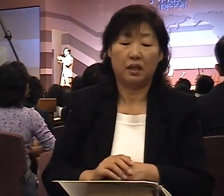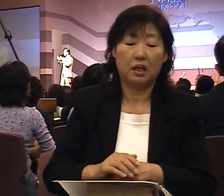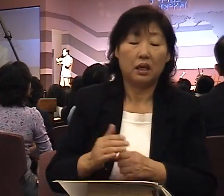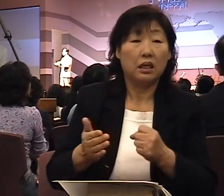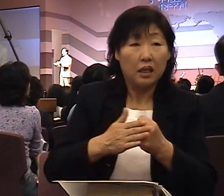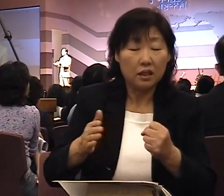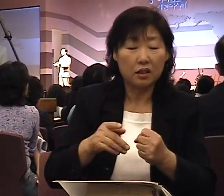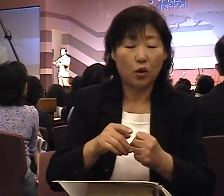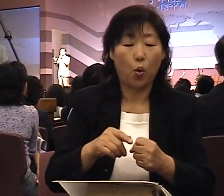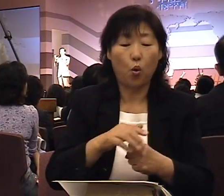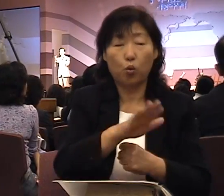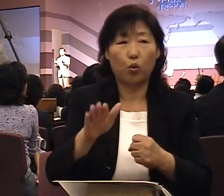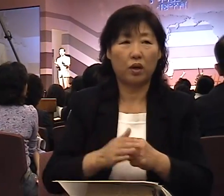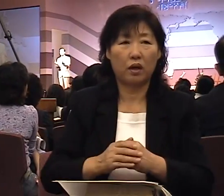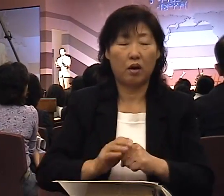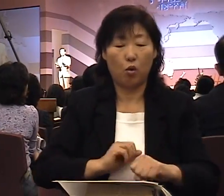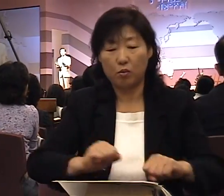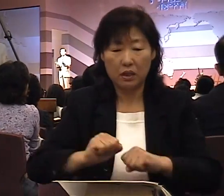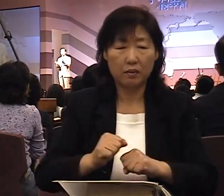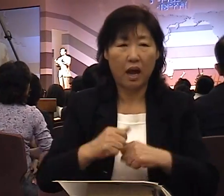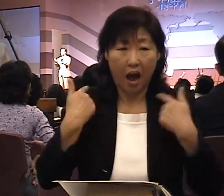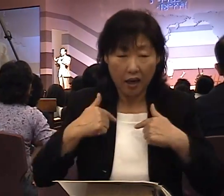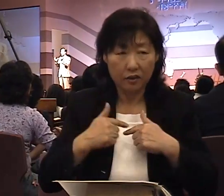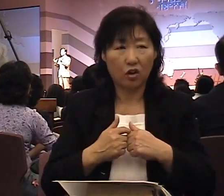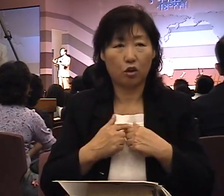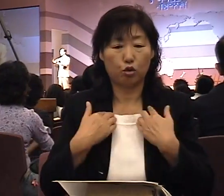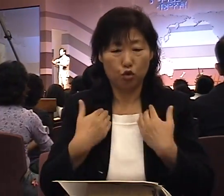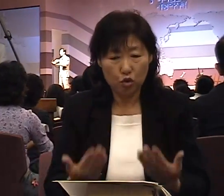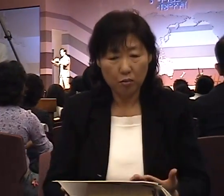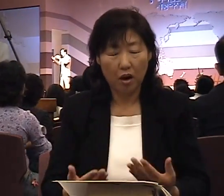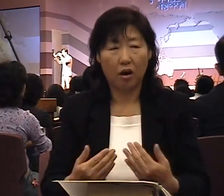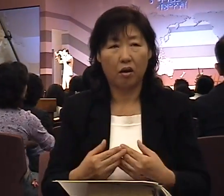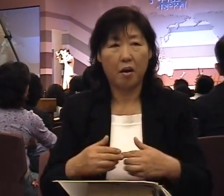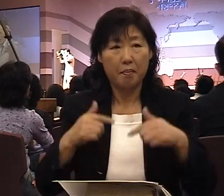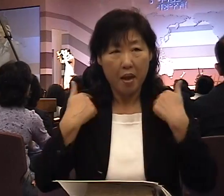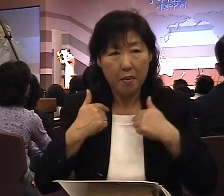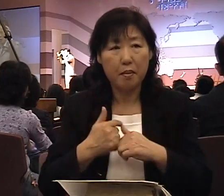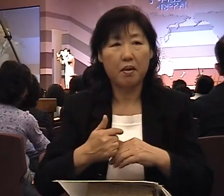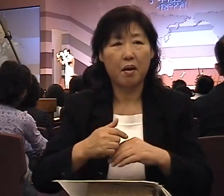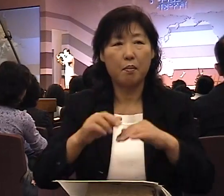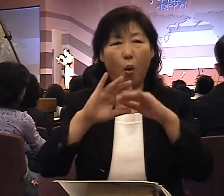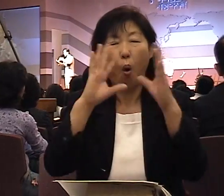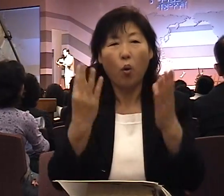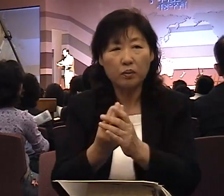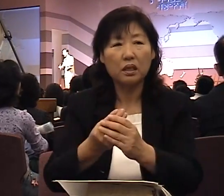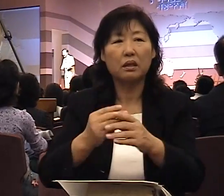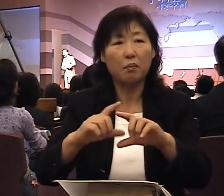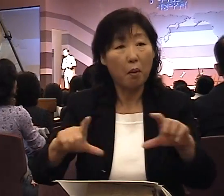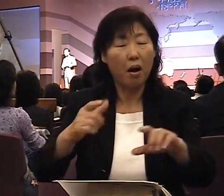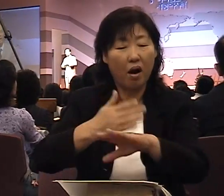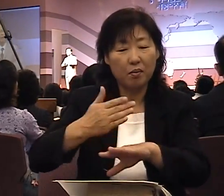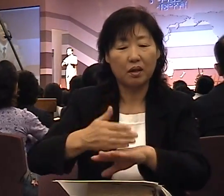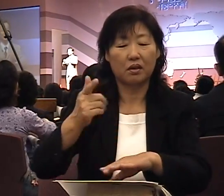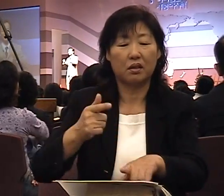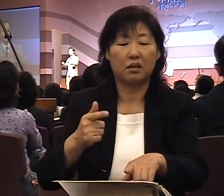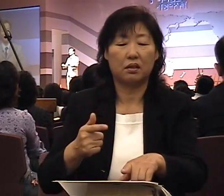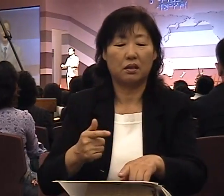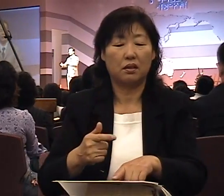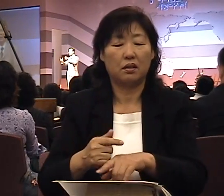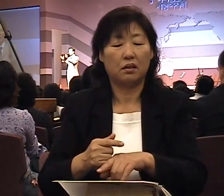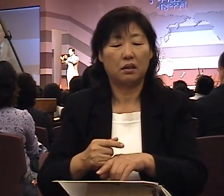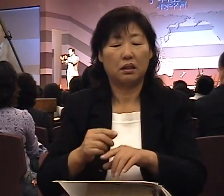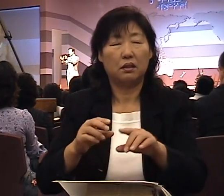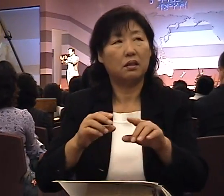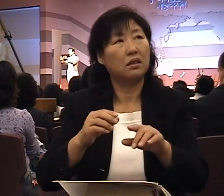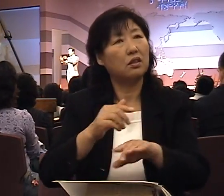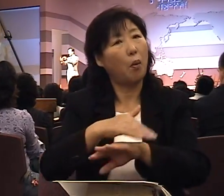우리가 항상 기뻐하며 쉬지 말고 기도하며 범사에 감사하는 가운데 하나님의 섭리를 받아들이는 한 사람 한 사람이